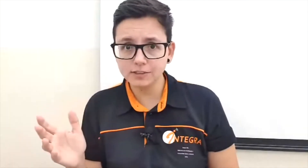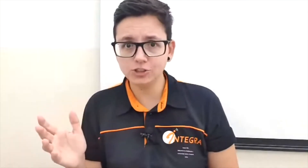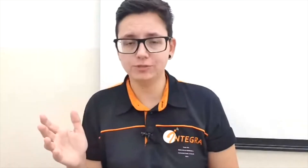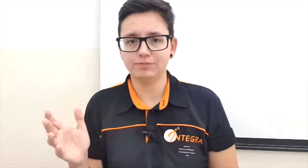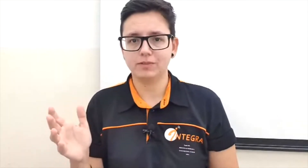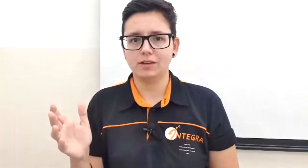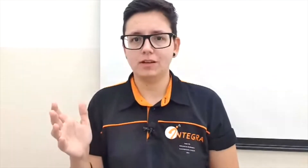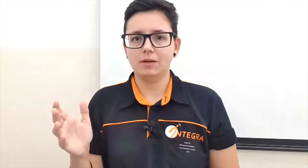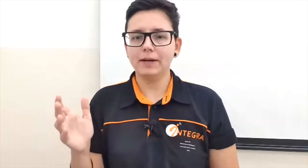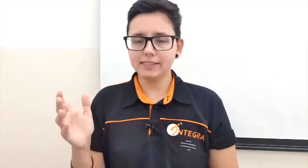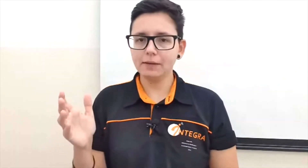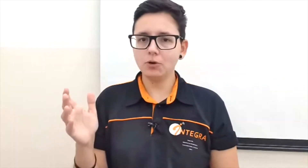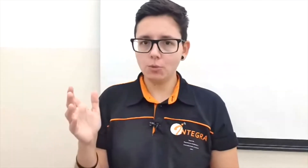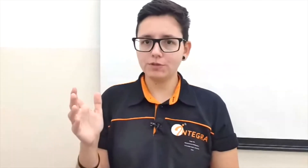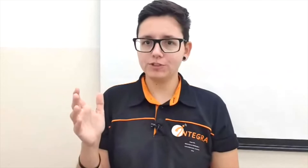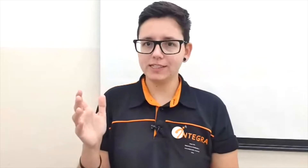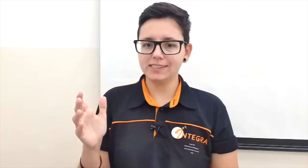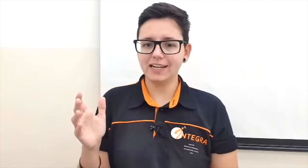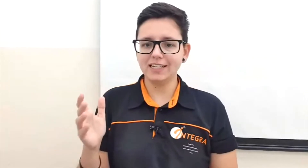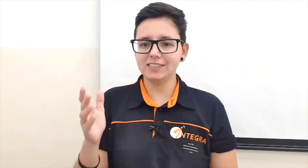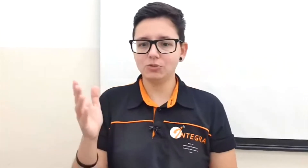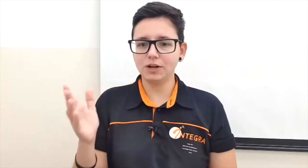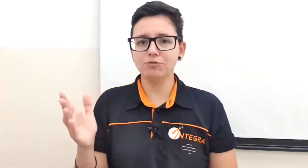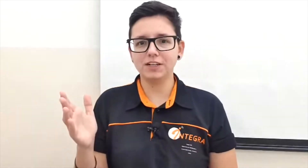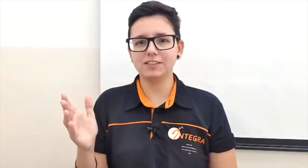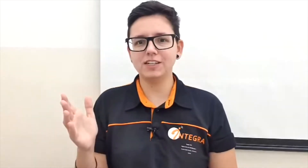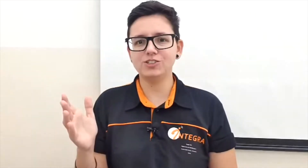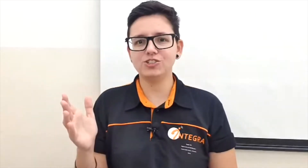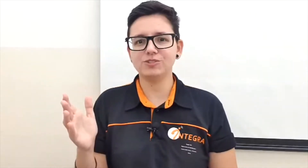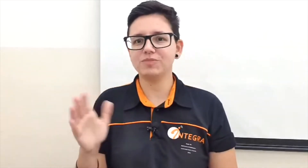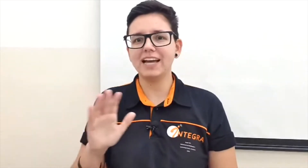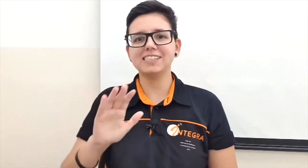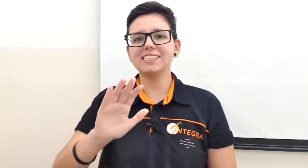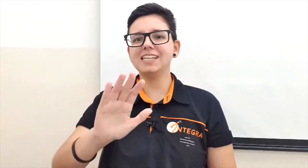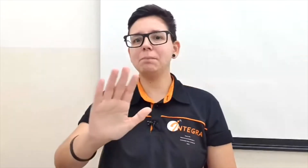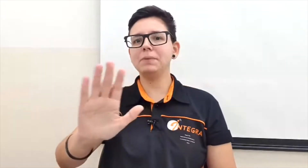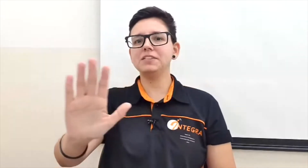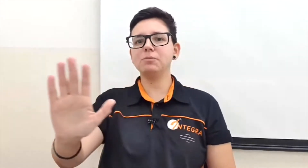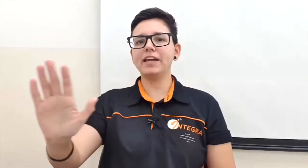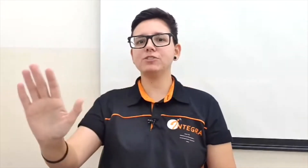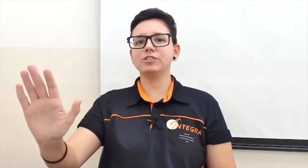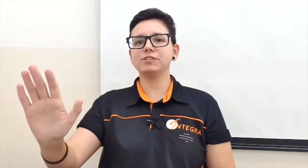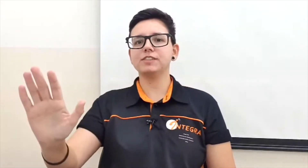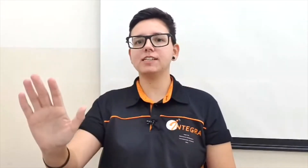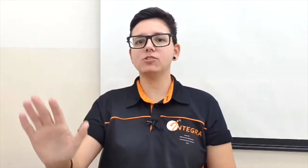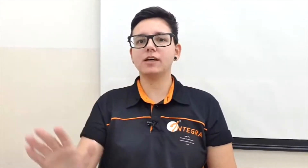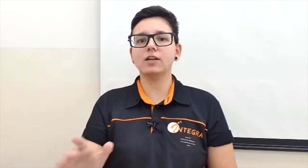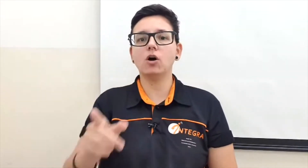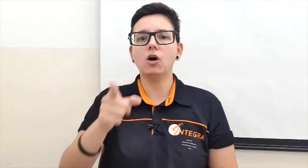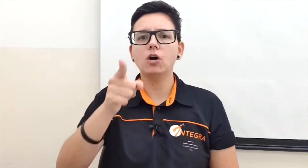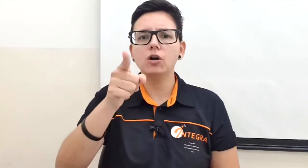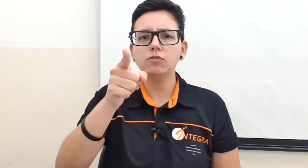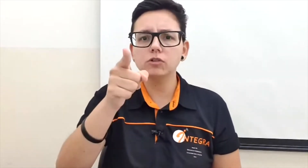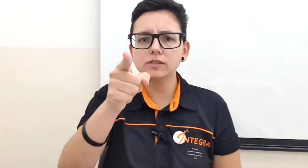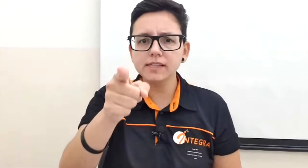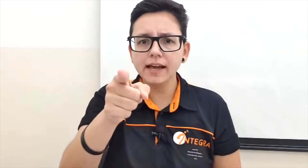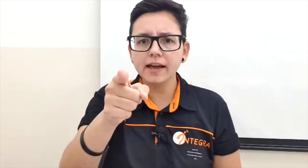grande, mas sabe como que você sinaliza o não fique triste? É simplesmente você fazer isso aqui, ó. Você,